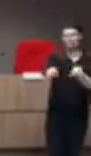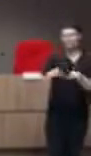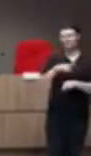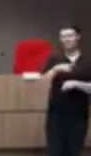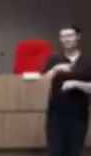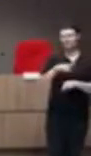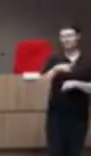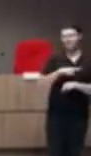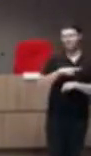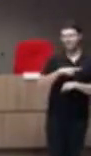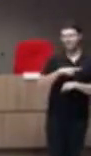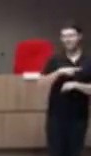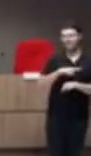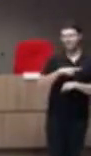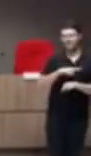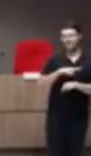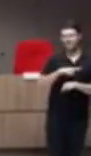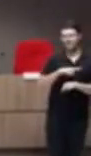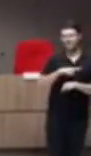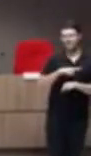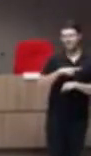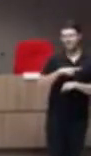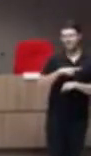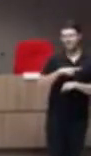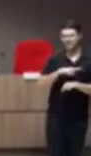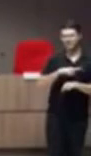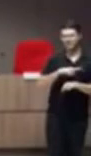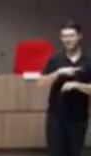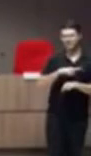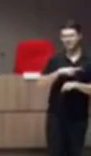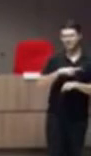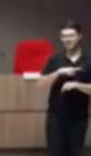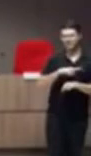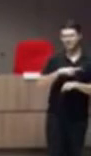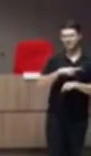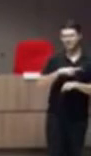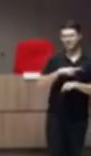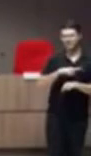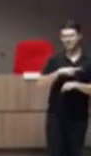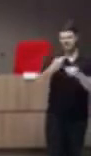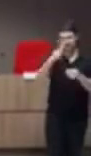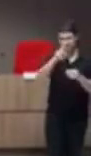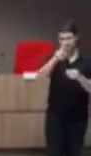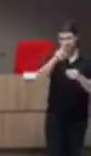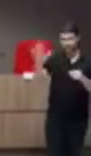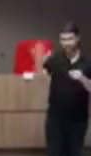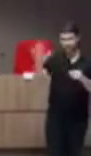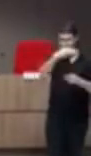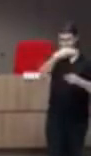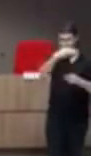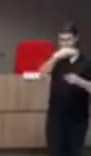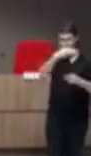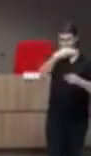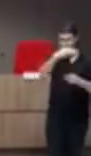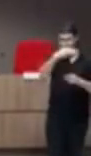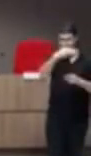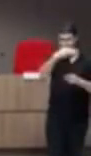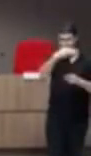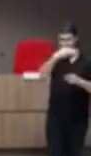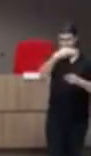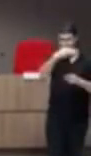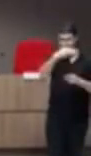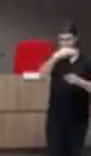adicionar uma informação, mas fundamentalmente por Conselhos Regionais de Psicologia, Ministério Público Estaduais e Procuradorias Regionais